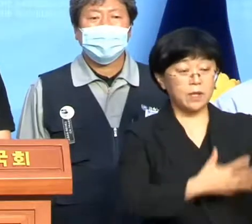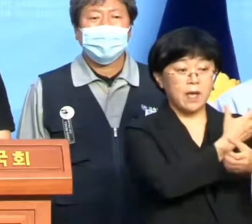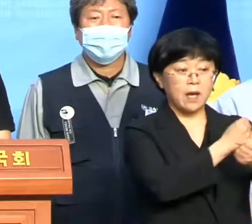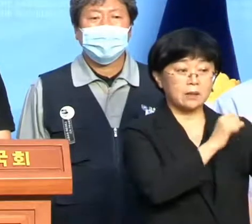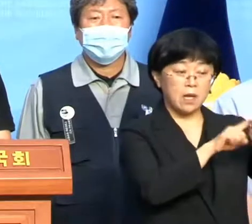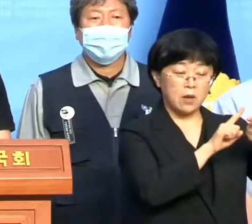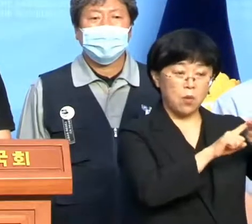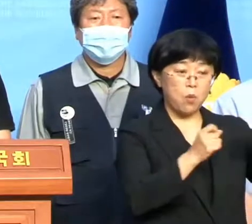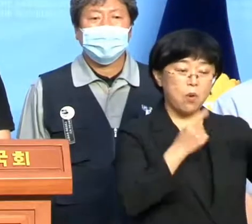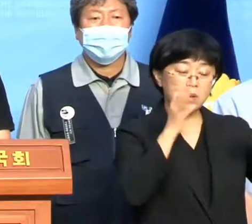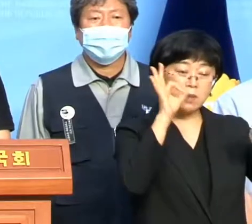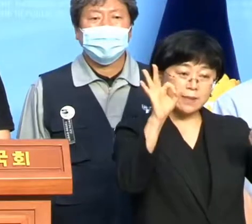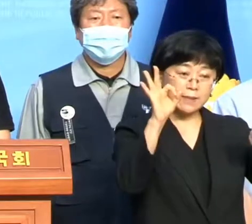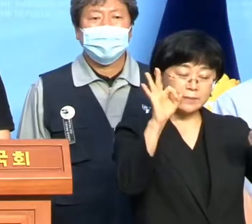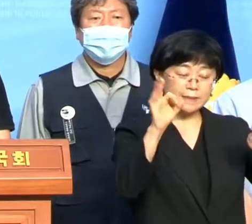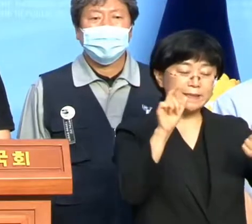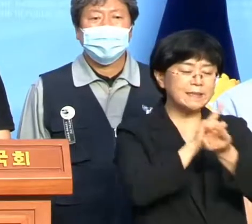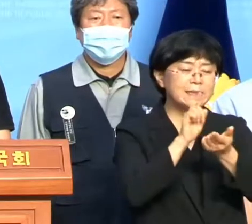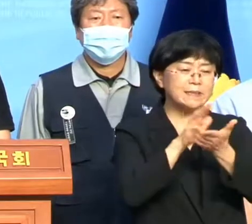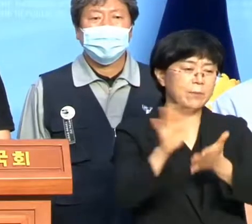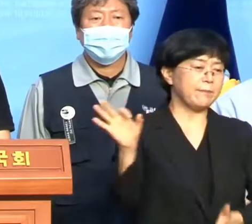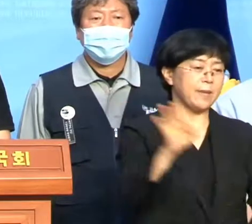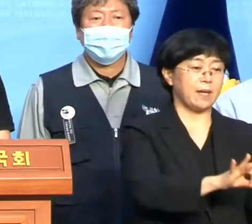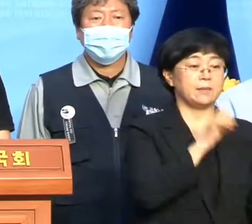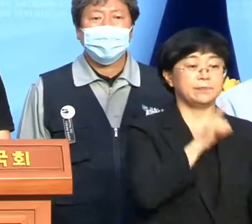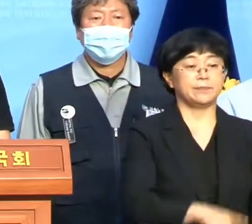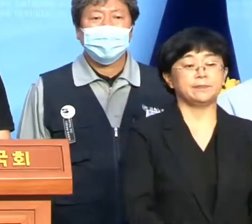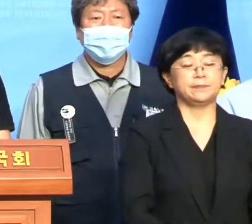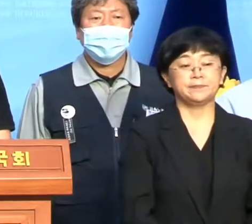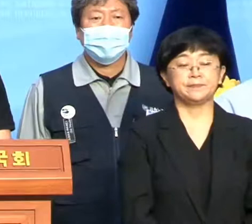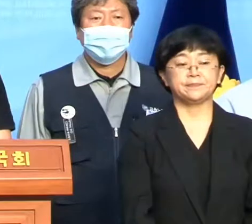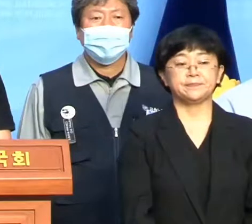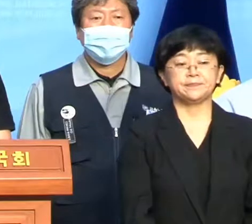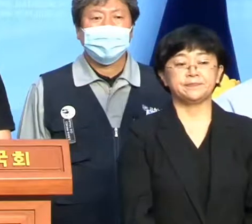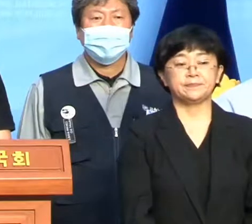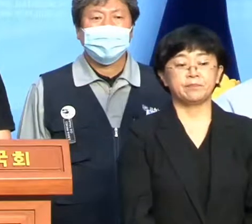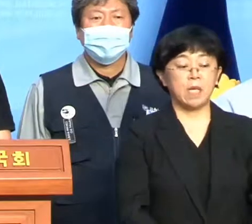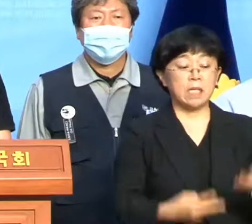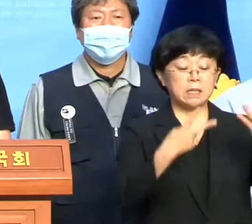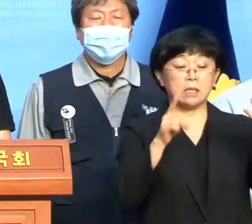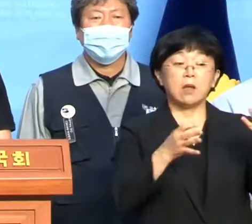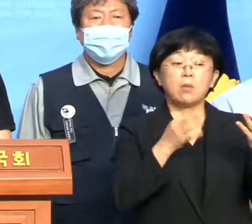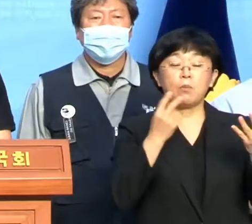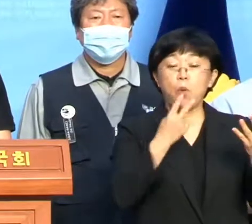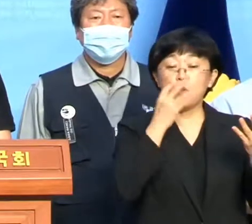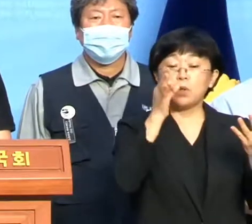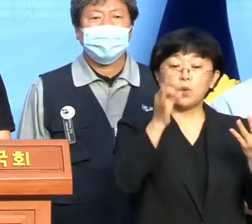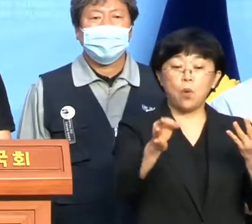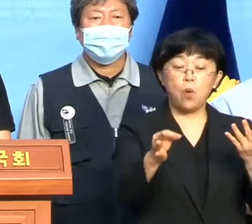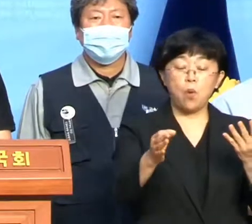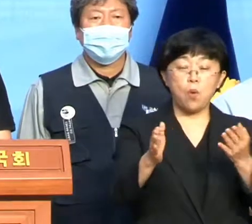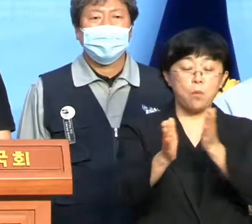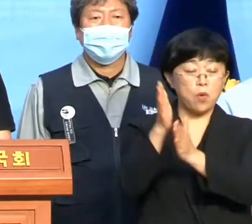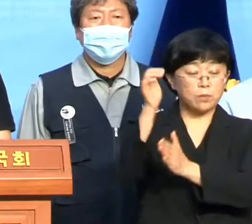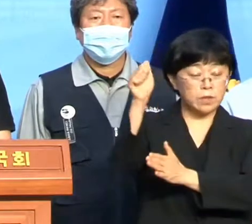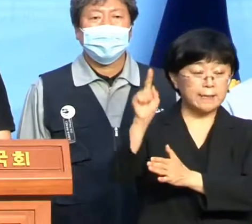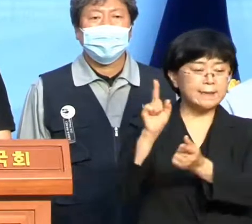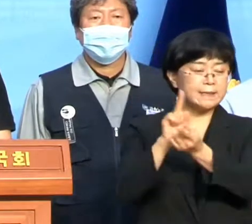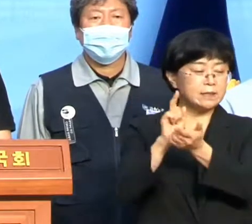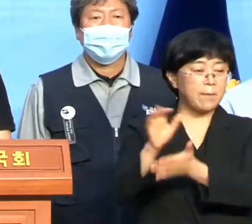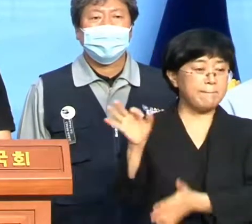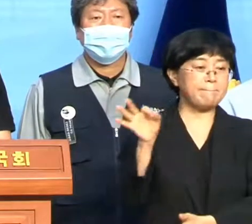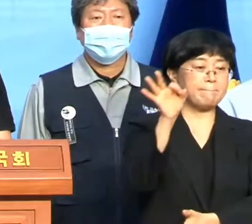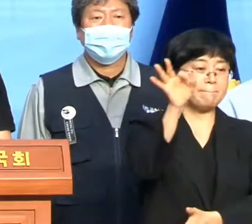임금을 직접 지불하라 사대부 음료도 원청이 직접